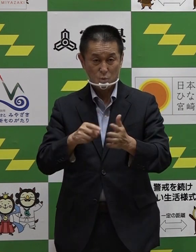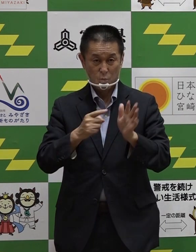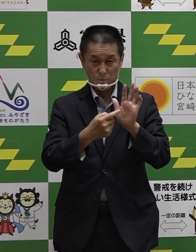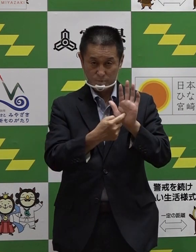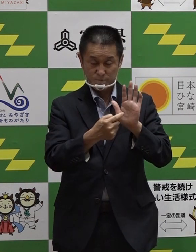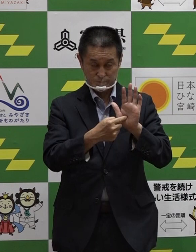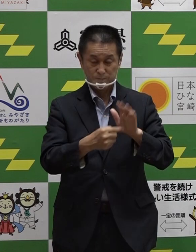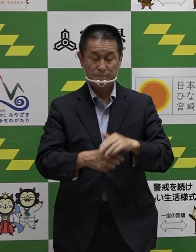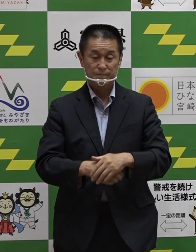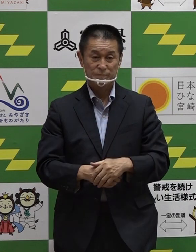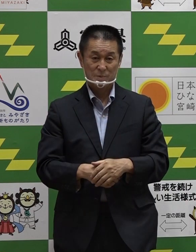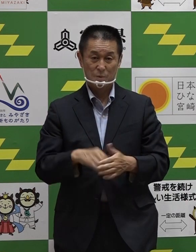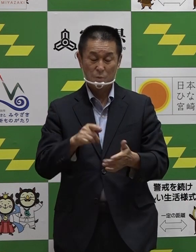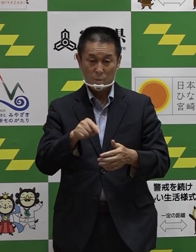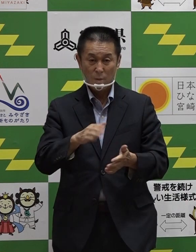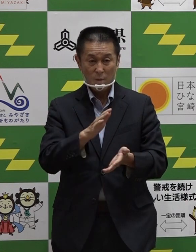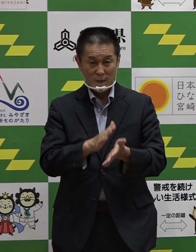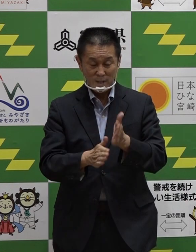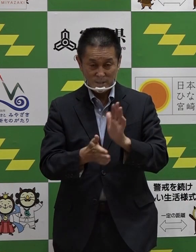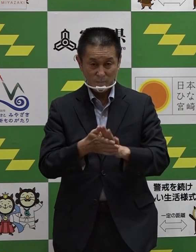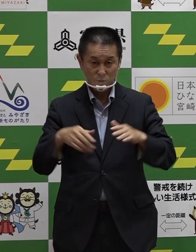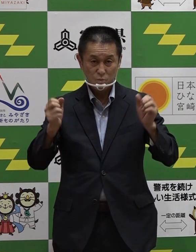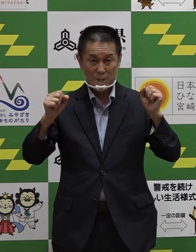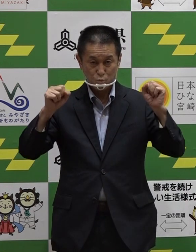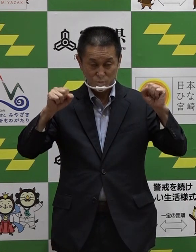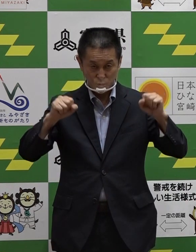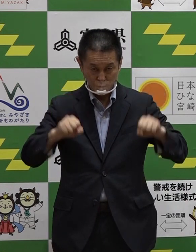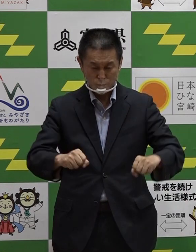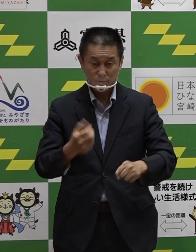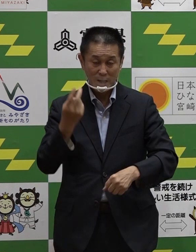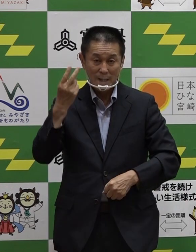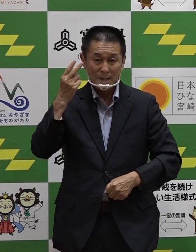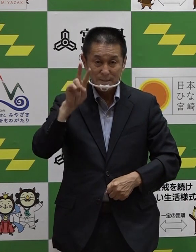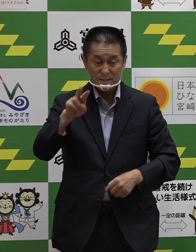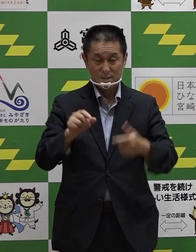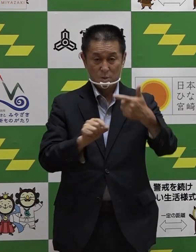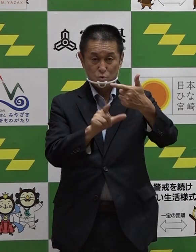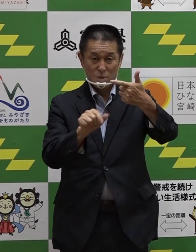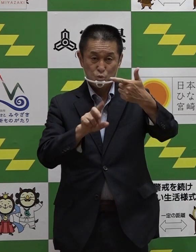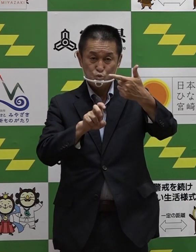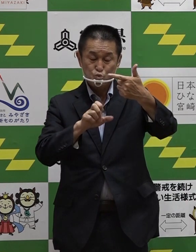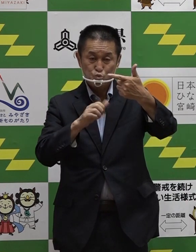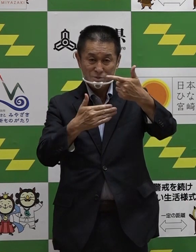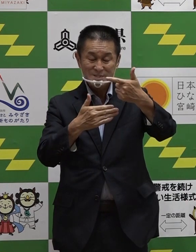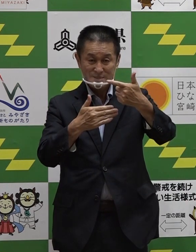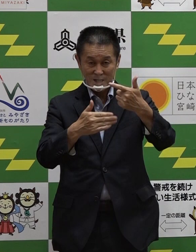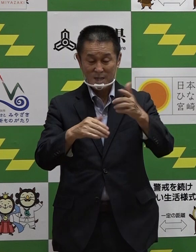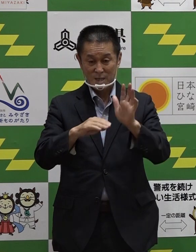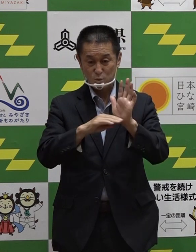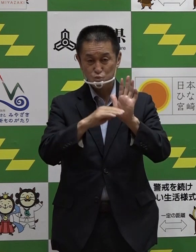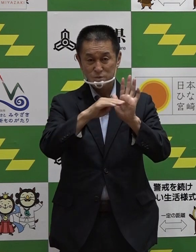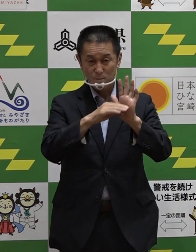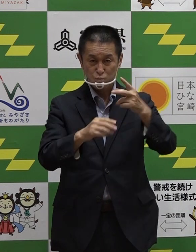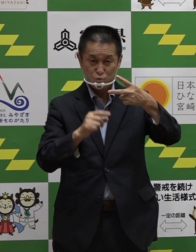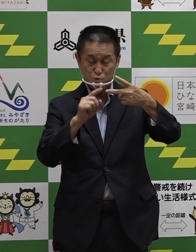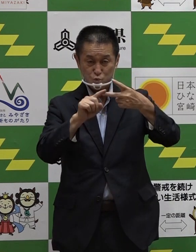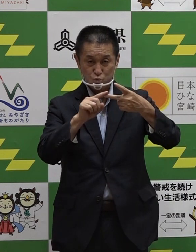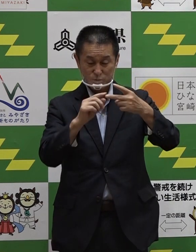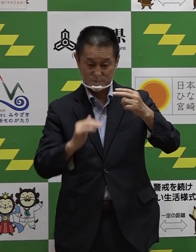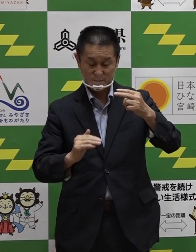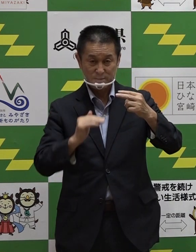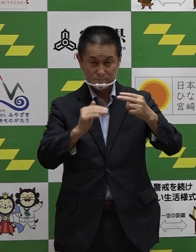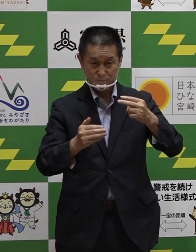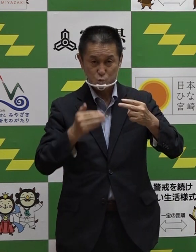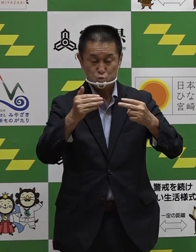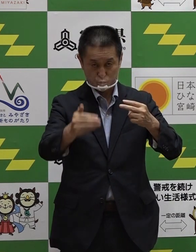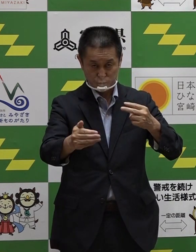ますが、それを改めて確認をすると、あさって19日からステップ2になるということであります。その